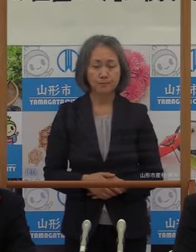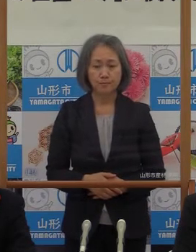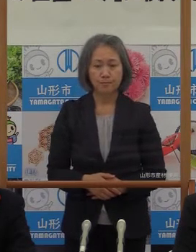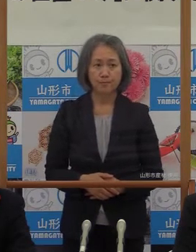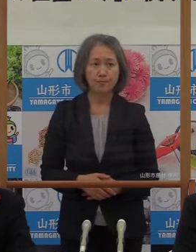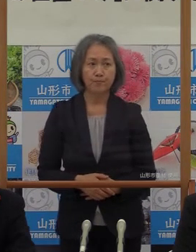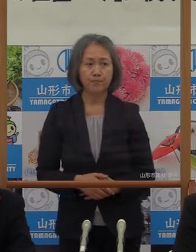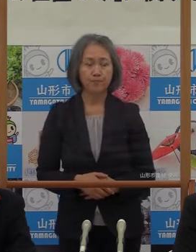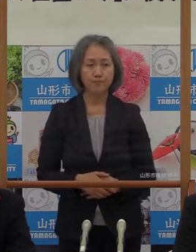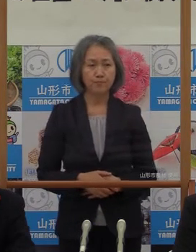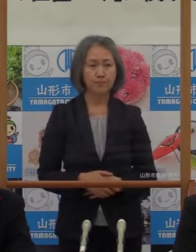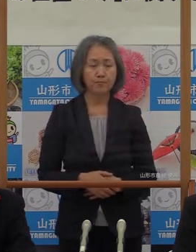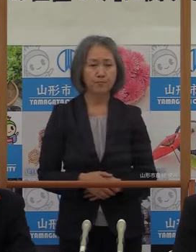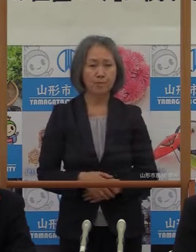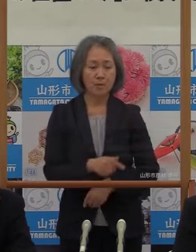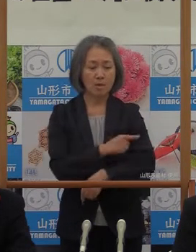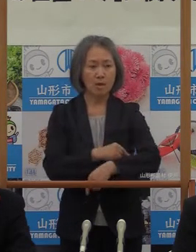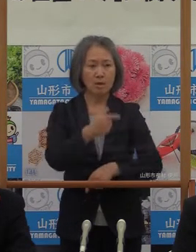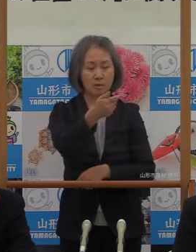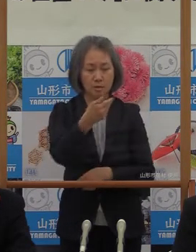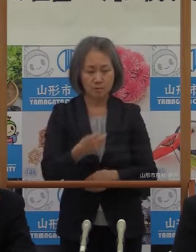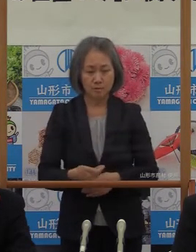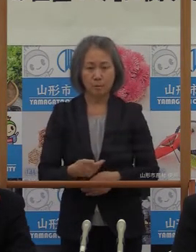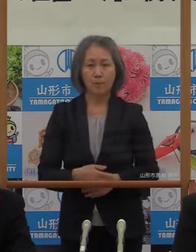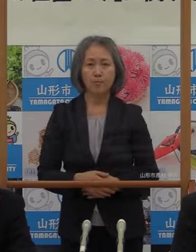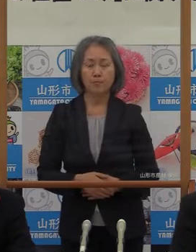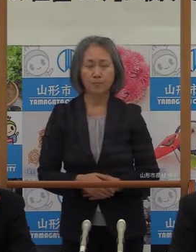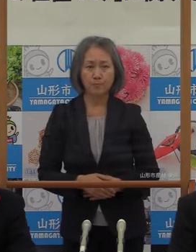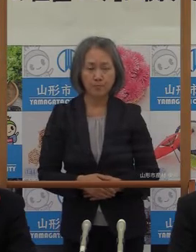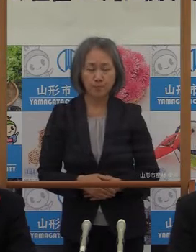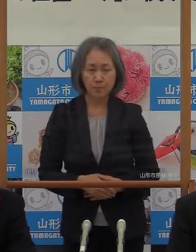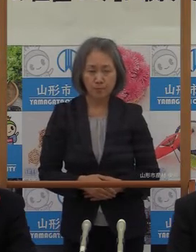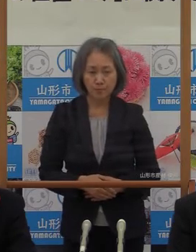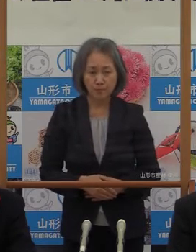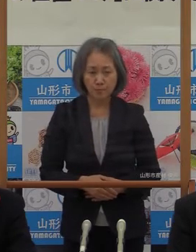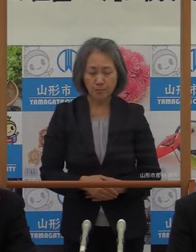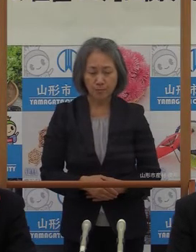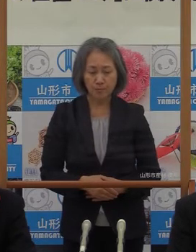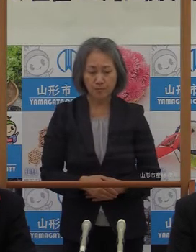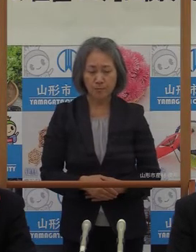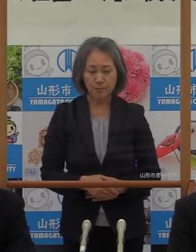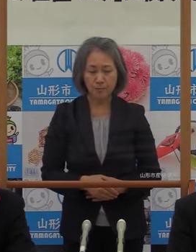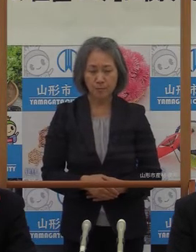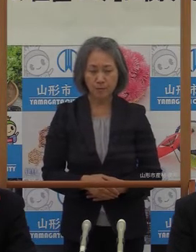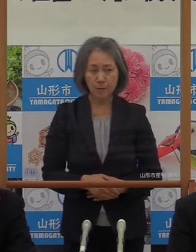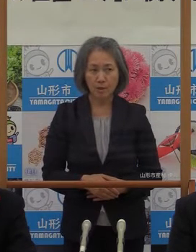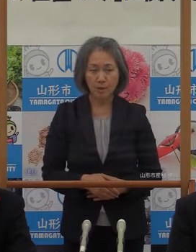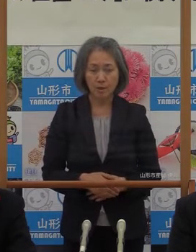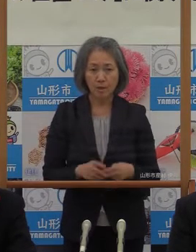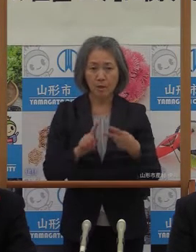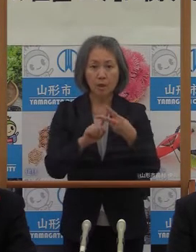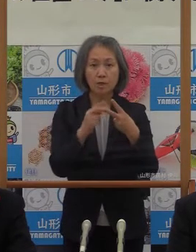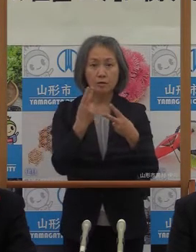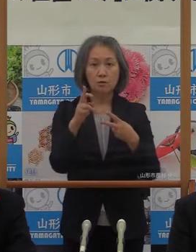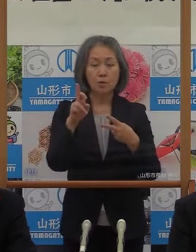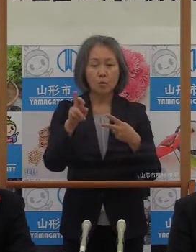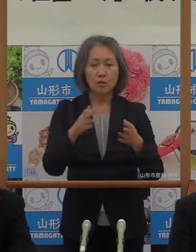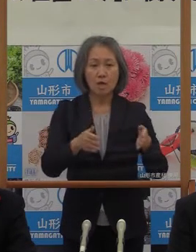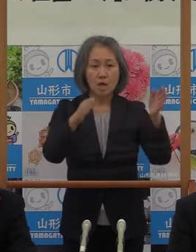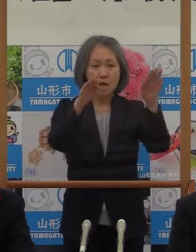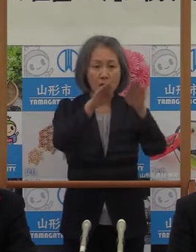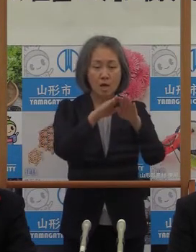読売新聞田中と申します。よろしくお願いします。細かいところで恐縮なんですけど、この千歳館さん